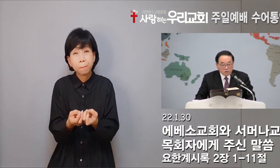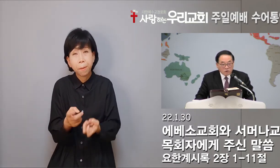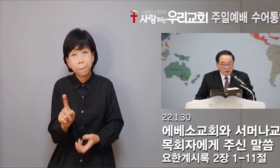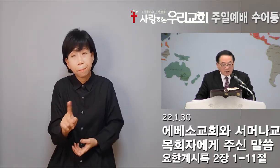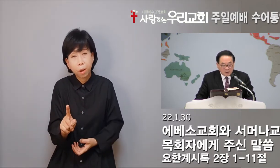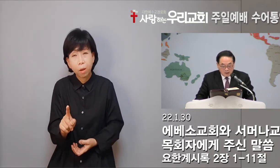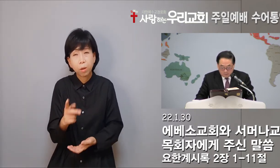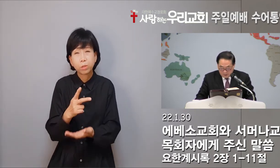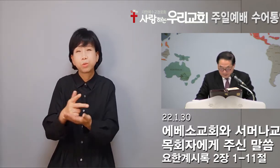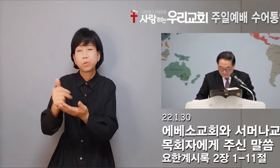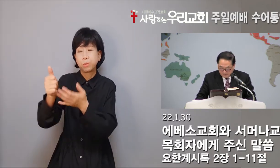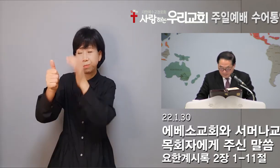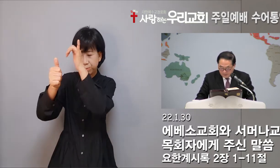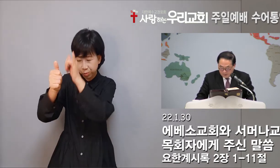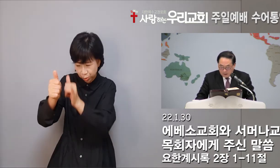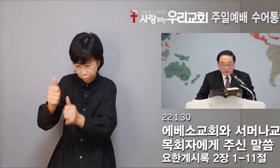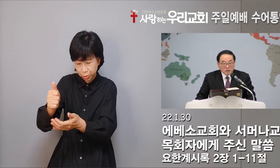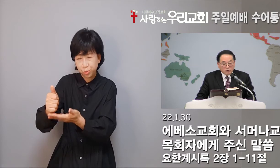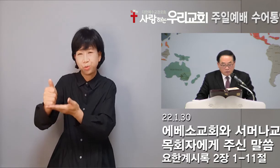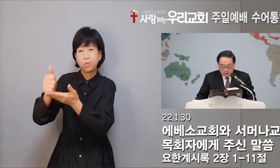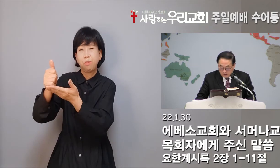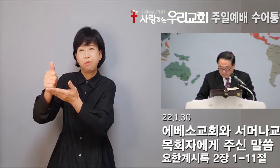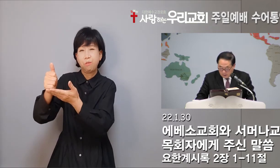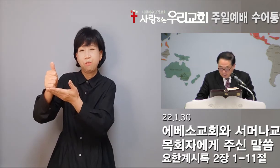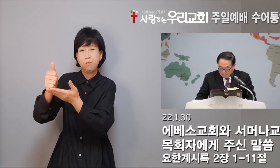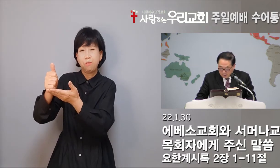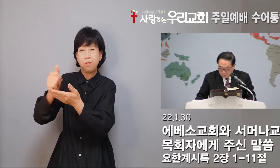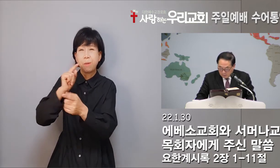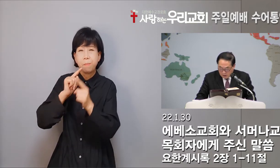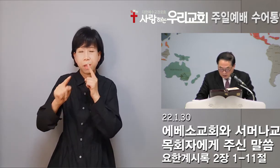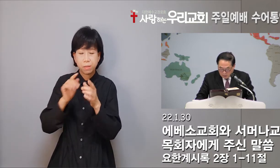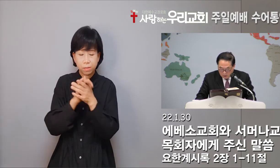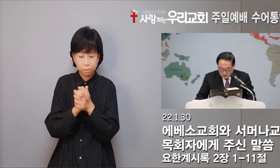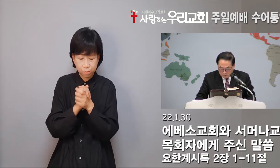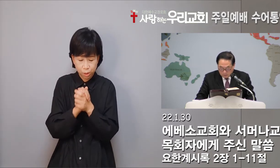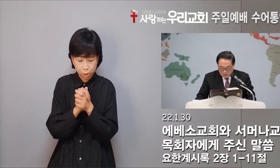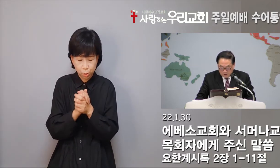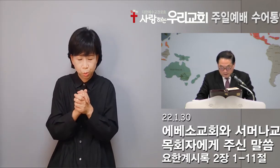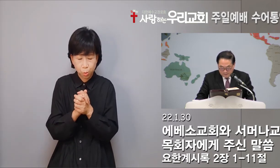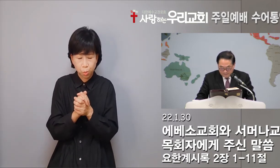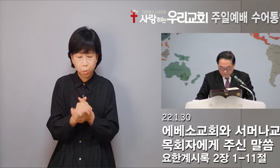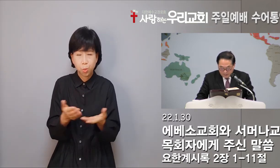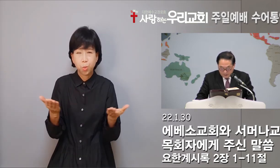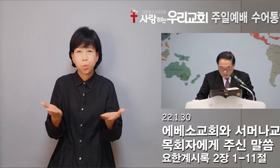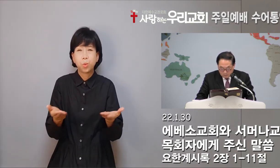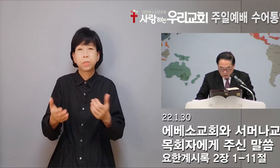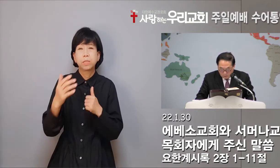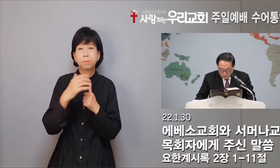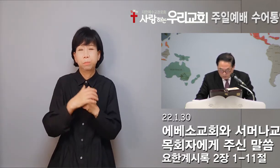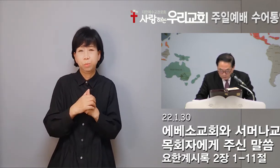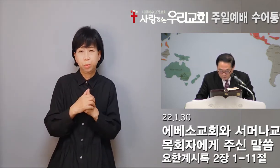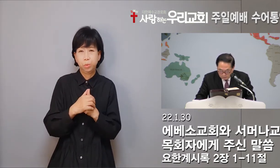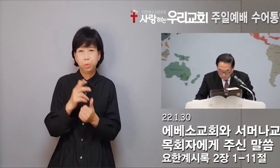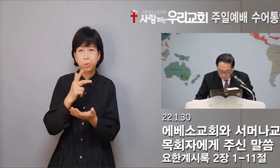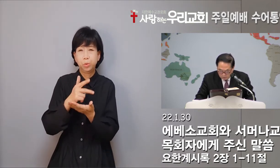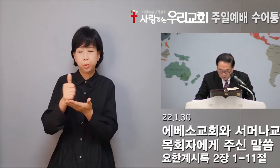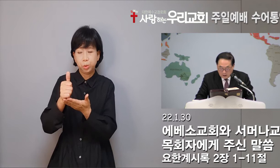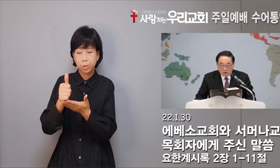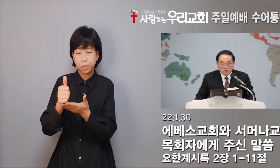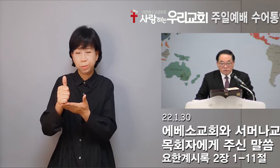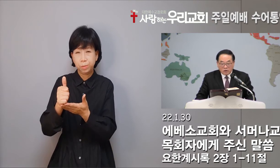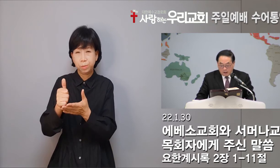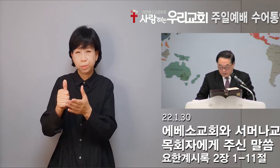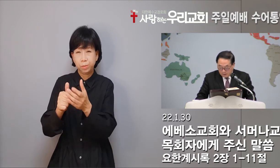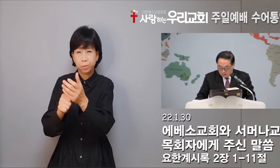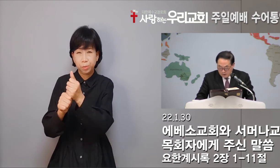주님께 충성하는 길입니다. 그 충성은 말씀과 기도와 직분입니다. 우리 모두 주님께 죽도록